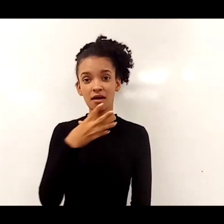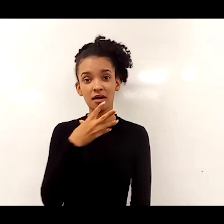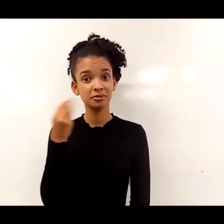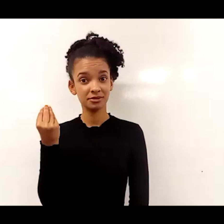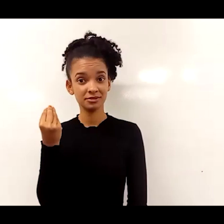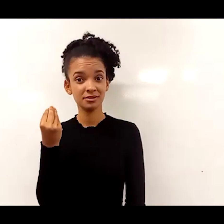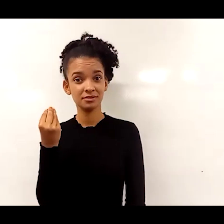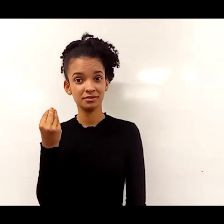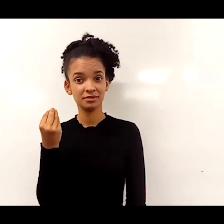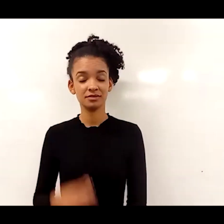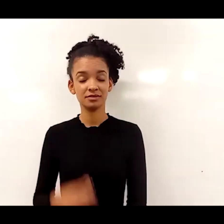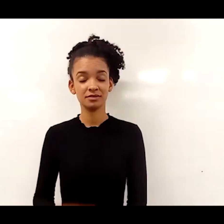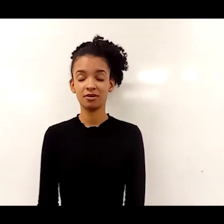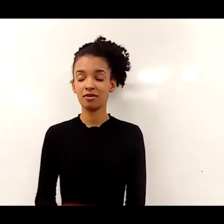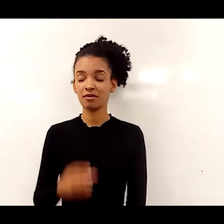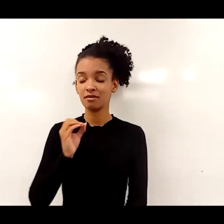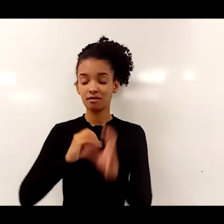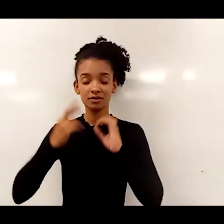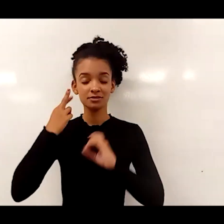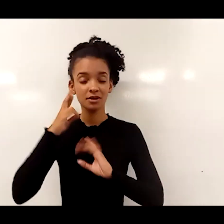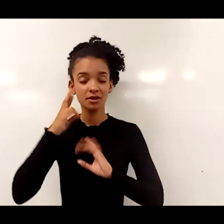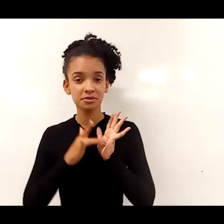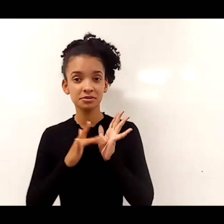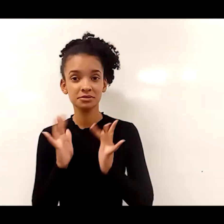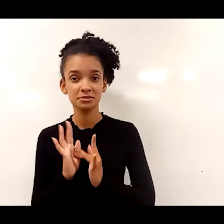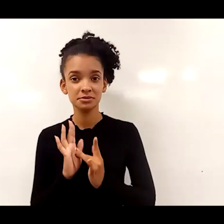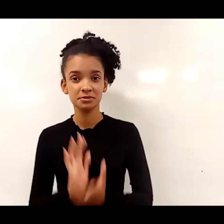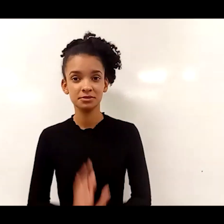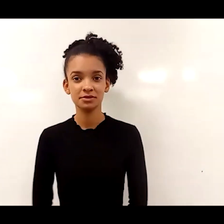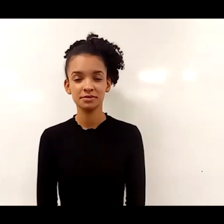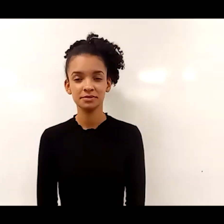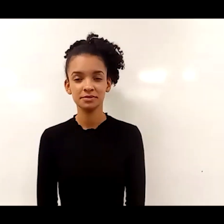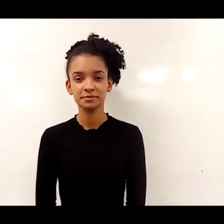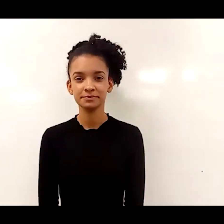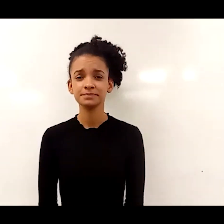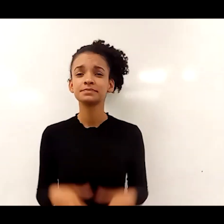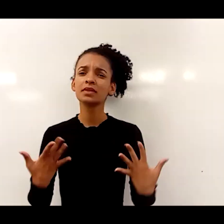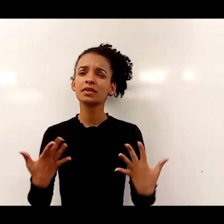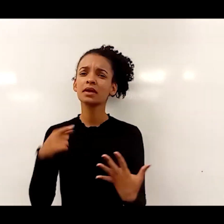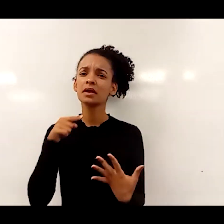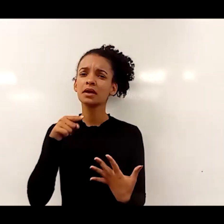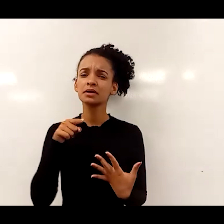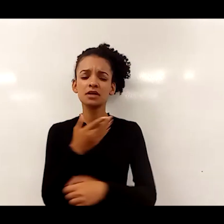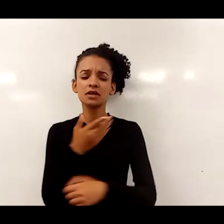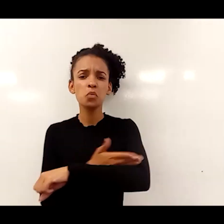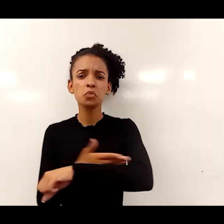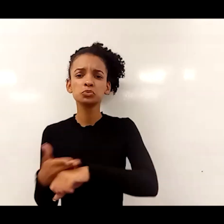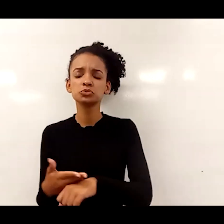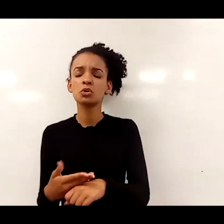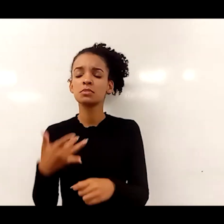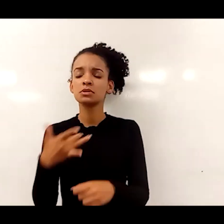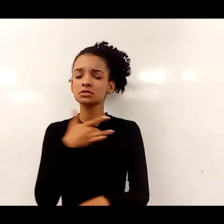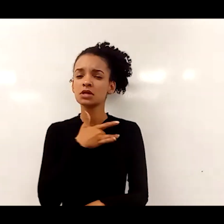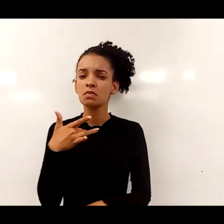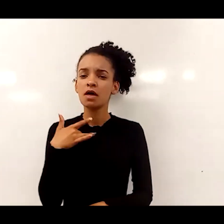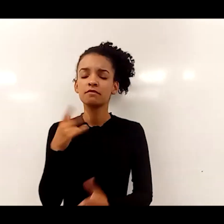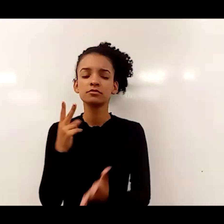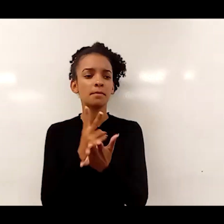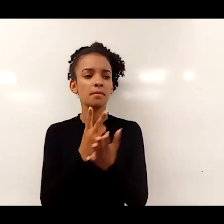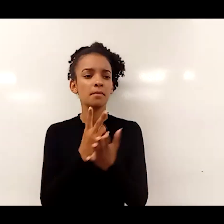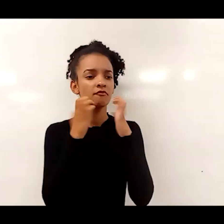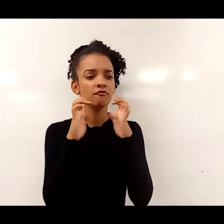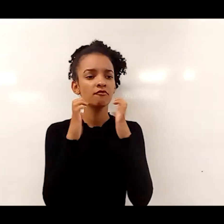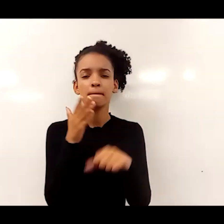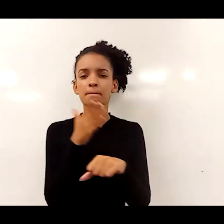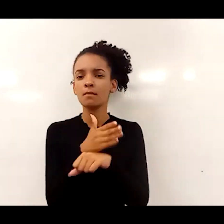Ó Senhor Jesus. Então devem ter esse hábito saudável de orarem pelas pessoas, de pregar o Evangelho, participarem do Avança Jovem, Fábrica